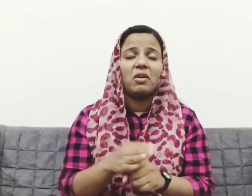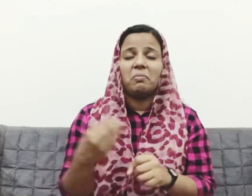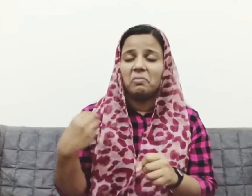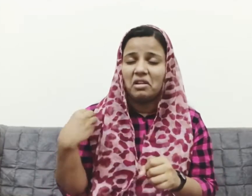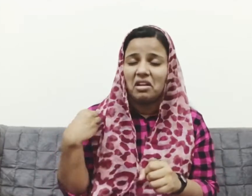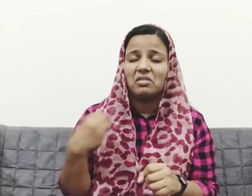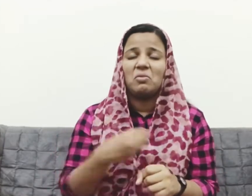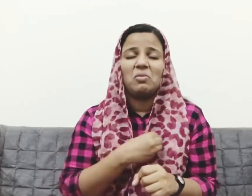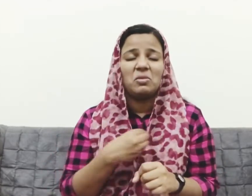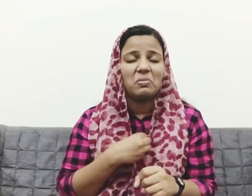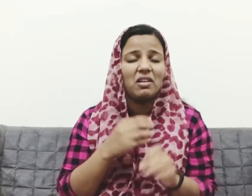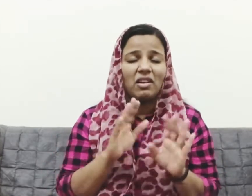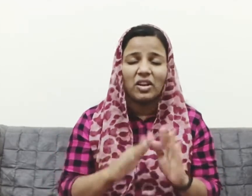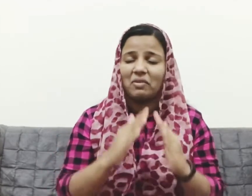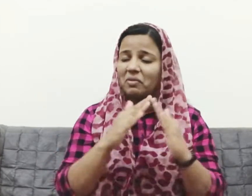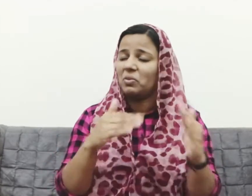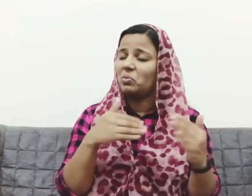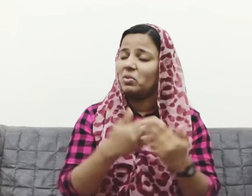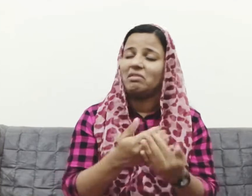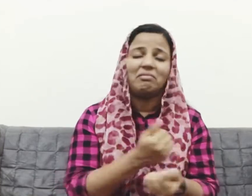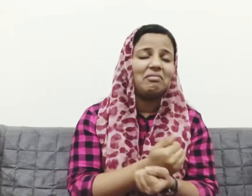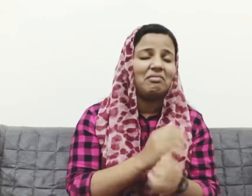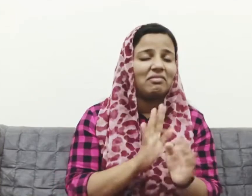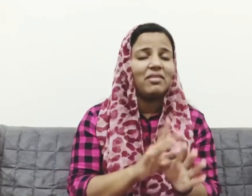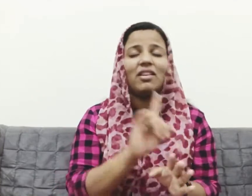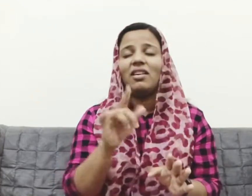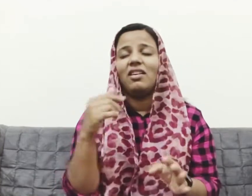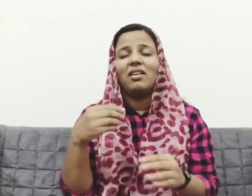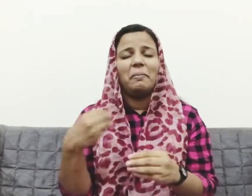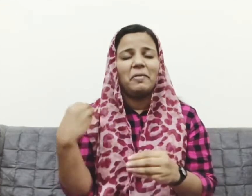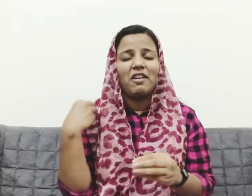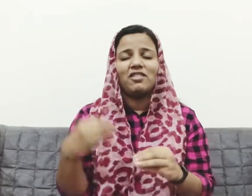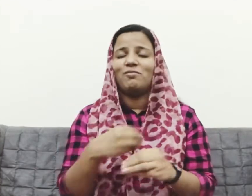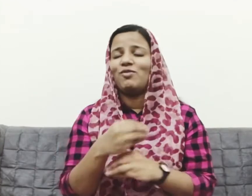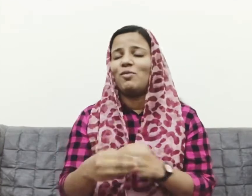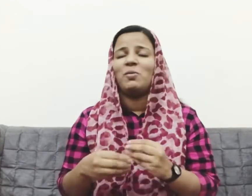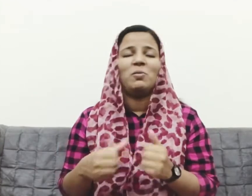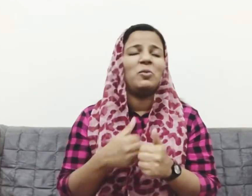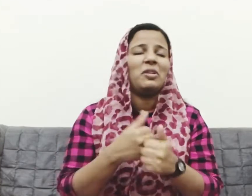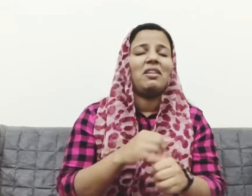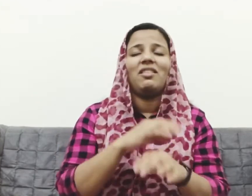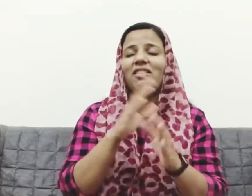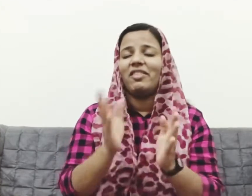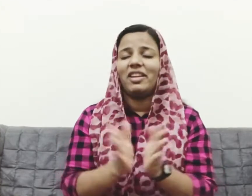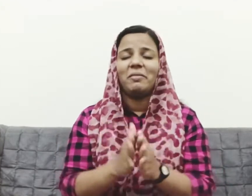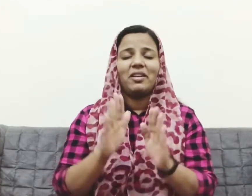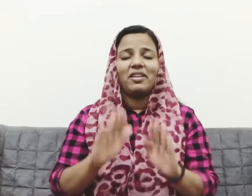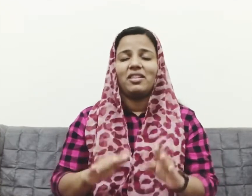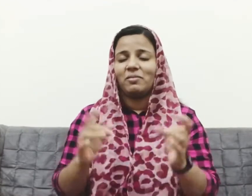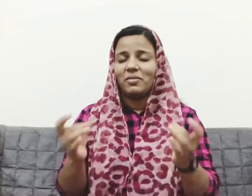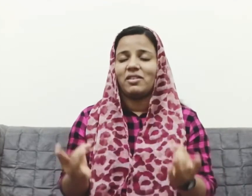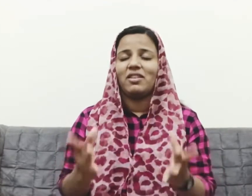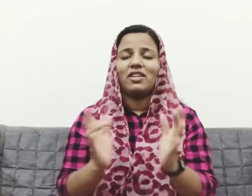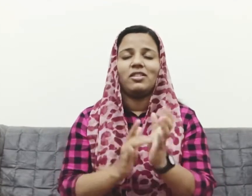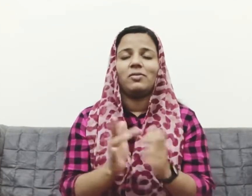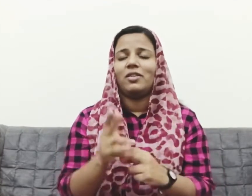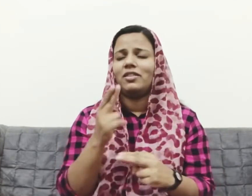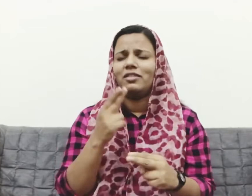ഭാരപ്പെട്ട് ഹോസ്പിറ്റലൈസ്ഡ് ആയിരിക്കുന്നവരുണ്ട്, ഭവനങ്ങളിലായിരിക്കുന്നവരുണ്ട്, കഥാവ് അതിൻ്റെ ദുരിതങ്ങളിലൂടെ പോകുന്നവരുണ്ട്. ഇന്ന് പകൽക്കാലം യേശുവിൻ്റെ അധികാരമുള്ള നാമത്തിൽ